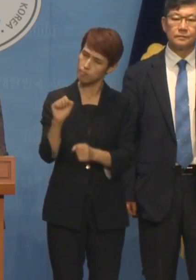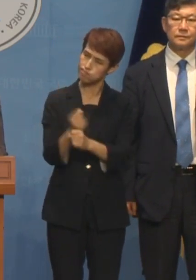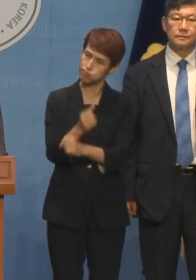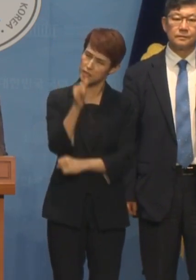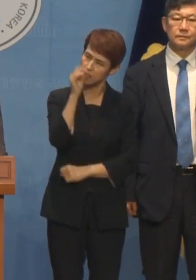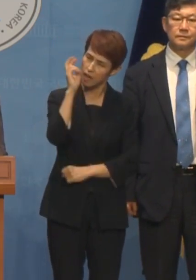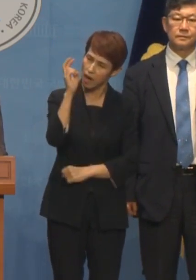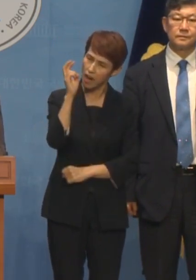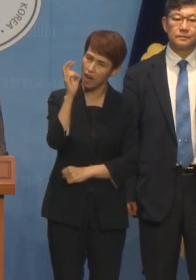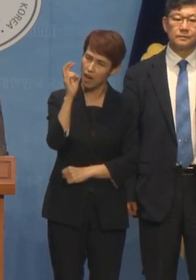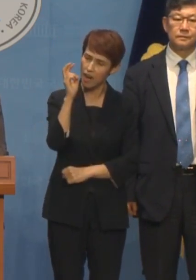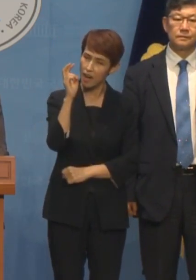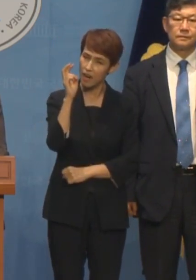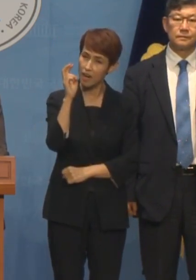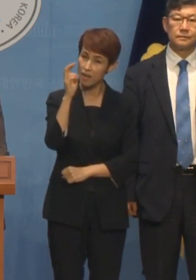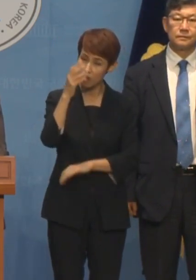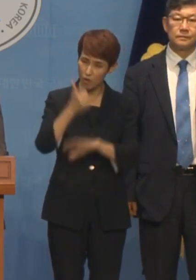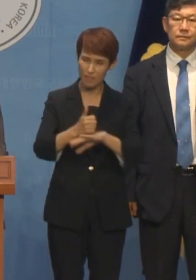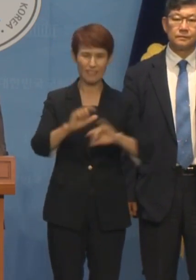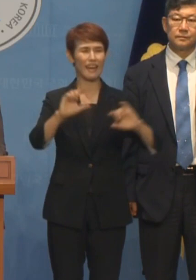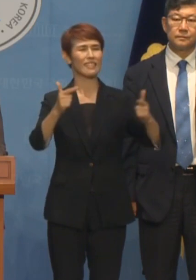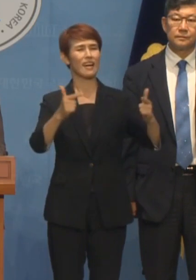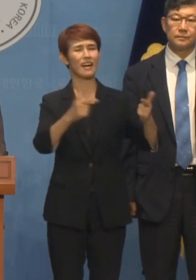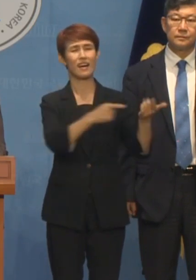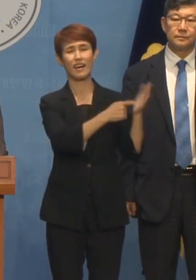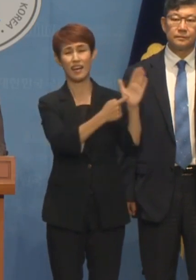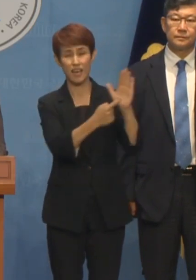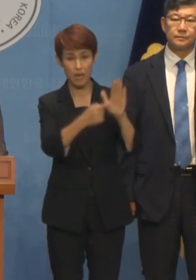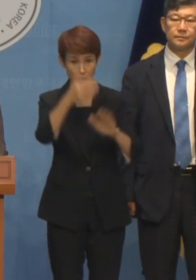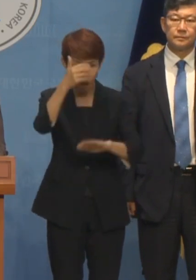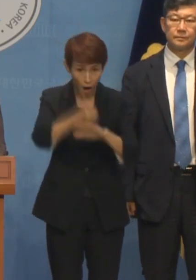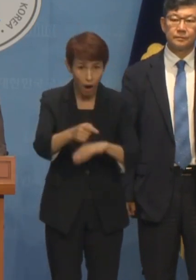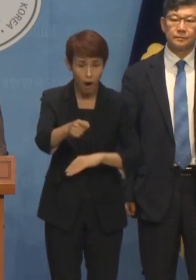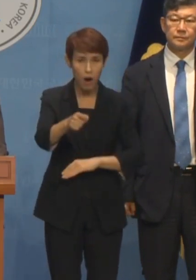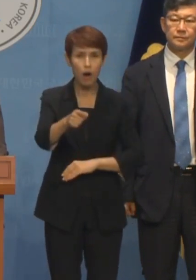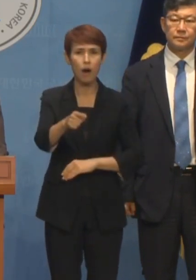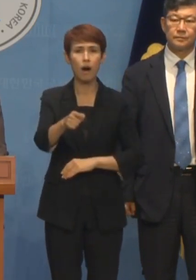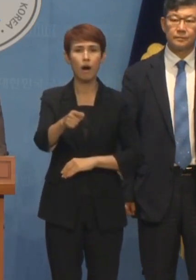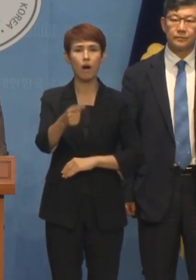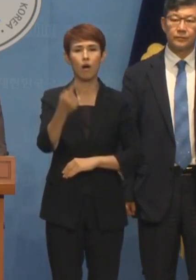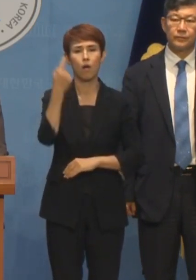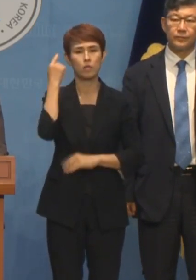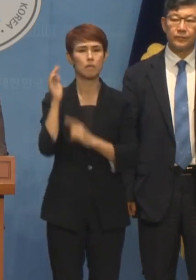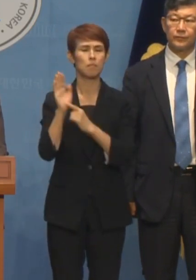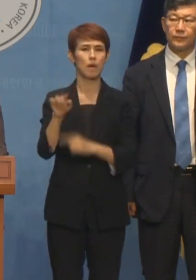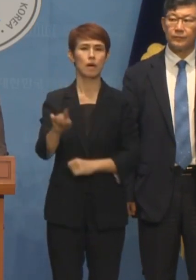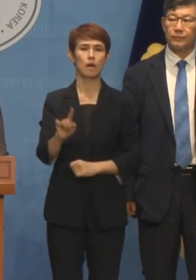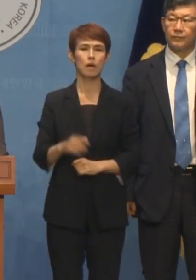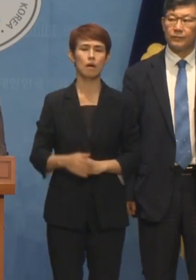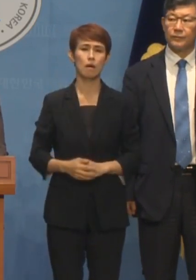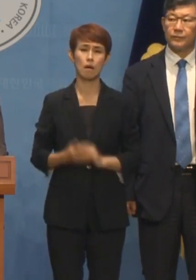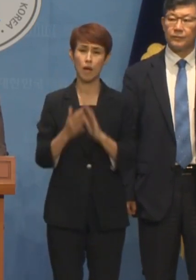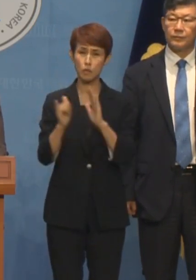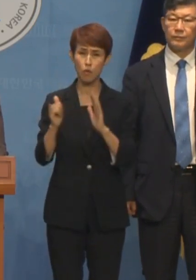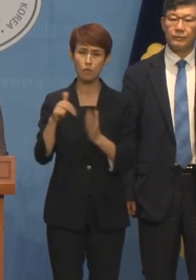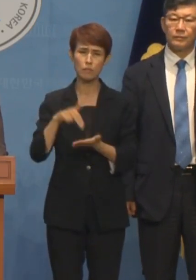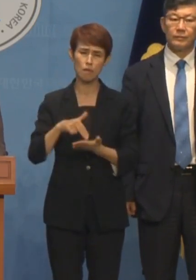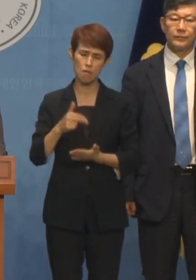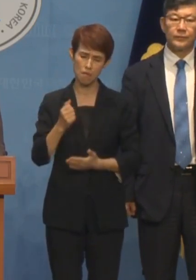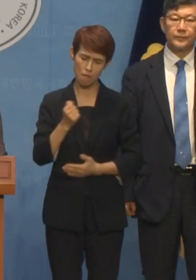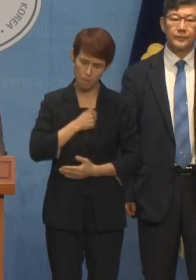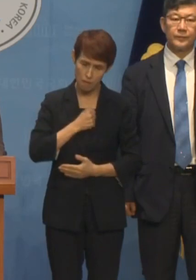걸로 밝혀진 바 있는데 참으로 개탄스럽습니다. 이 상황에 대해서 유가족들은 참담함을 토로하고